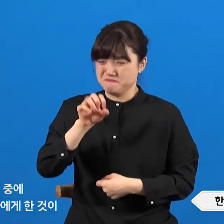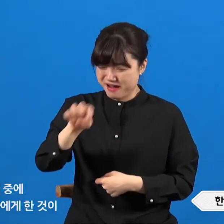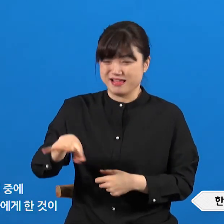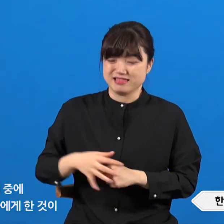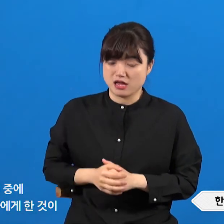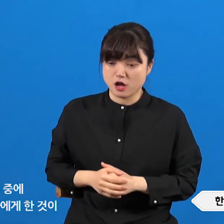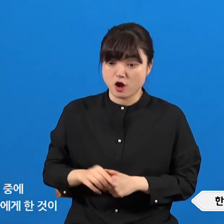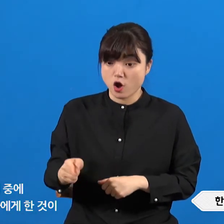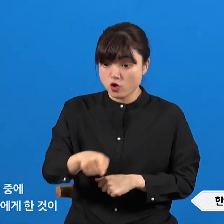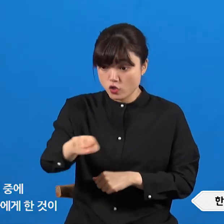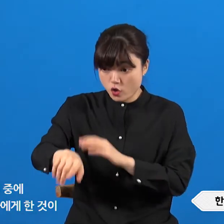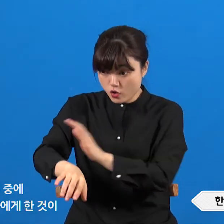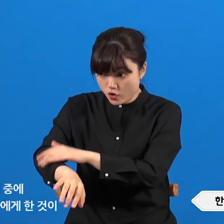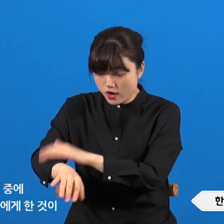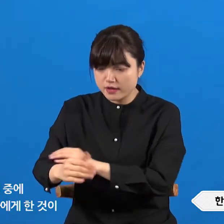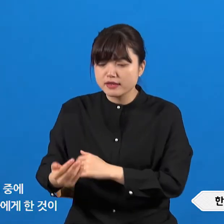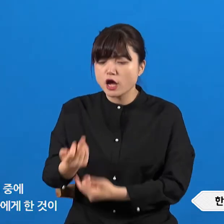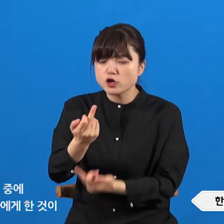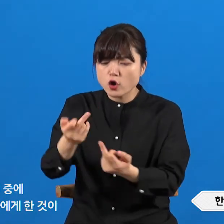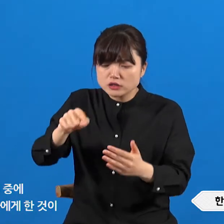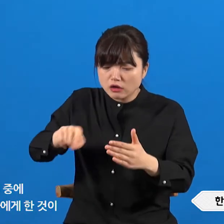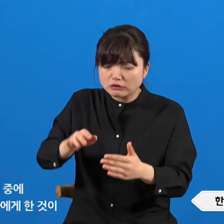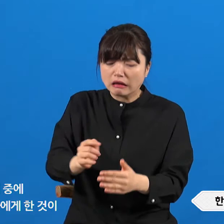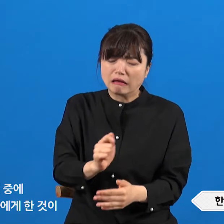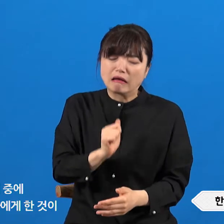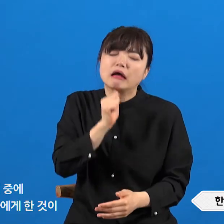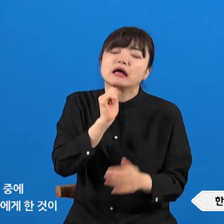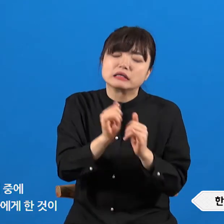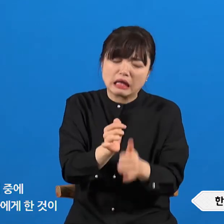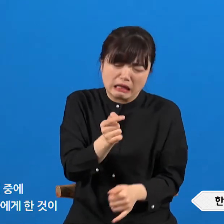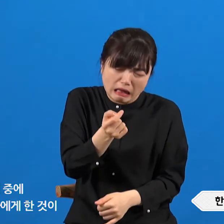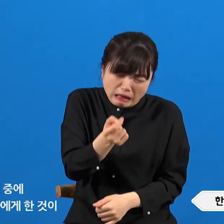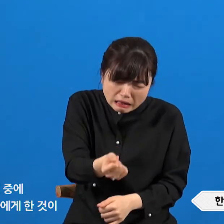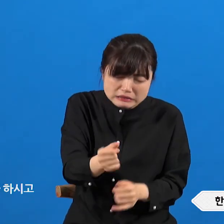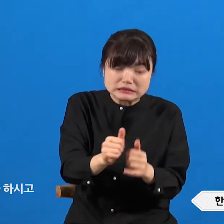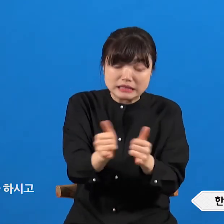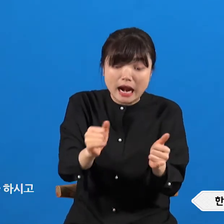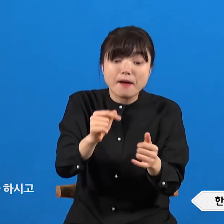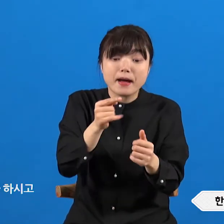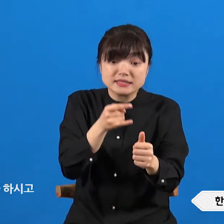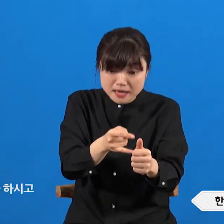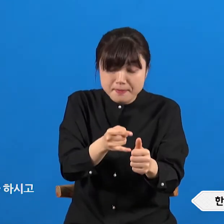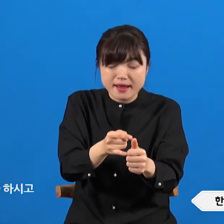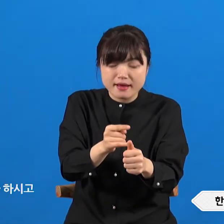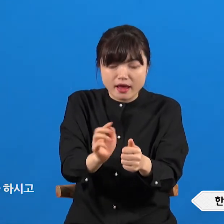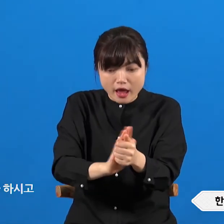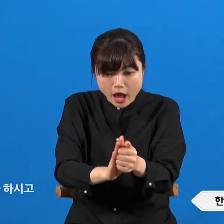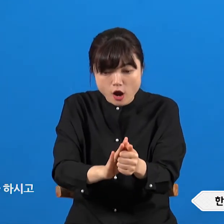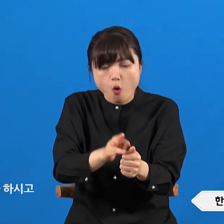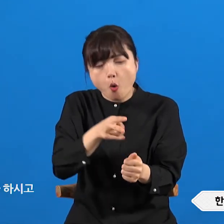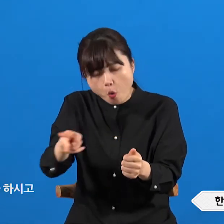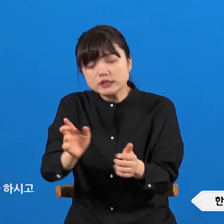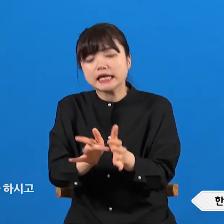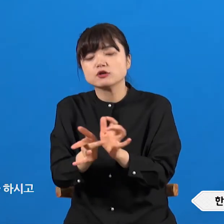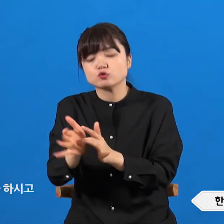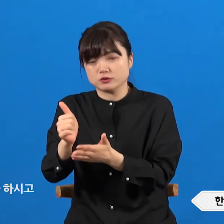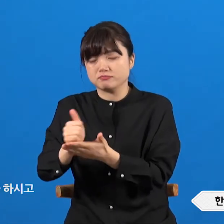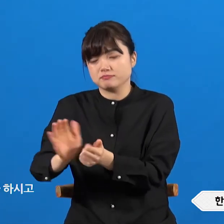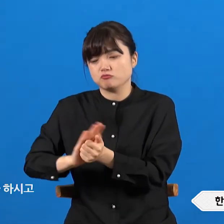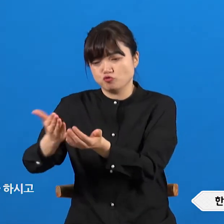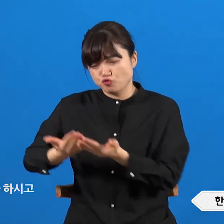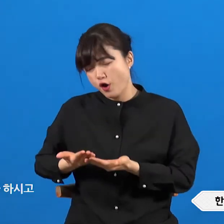이르노니 너희가 여기 내 형제 중에 지극히 작은 자 하나에게 한 것이 곧 내게 한 것이니라